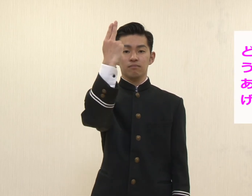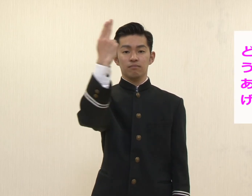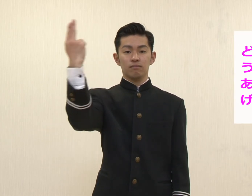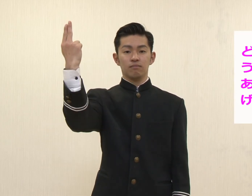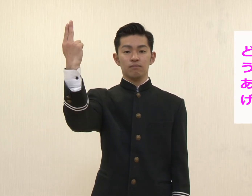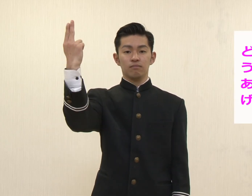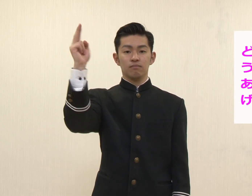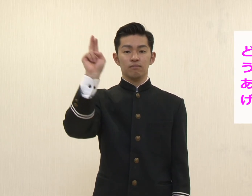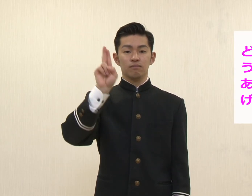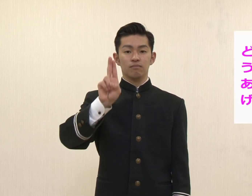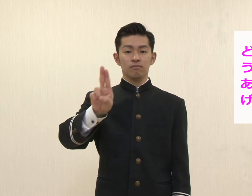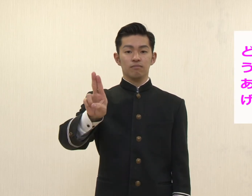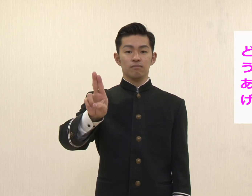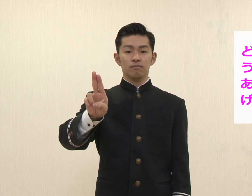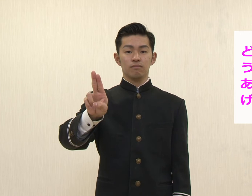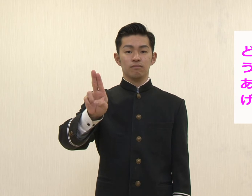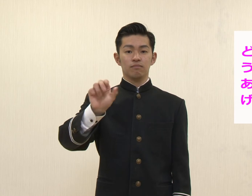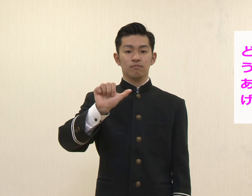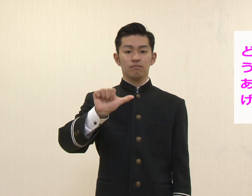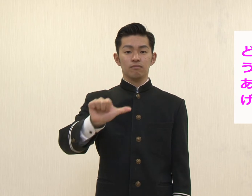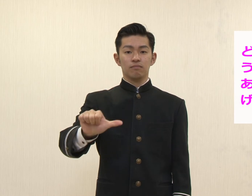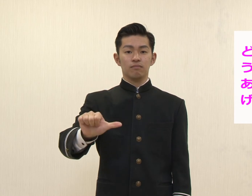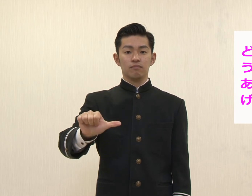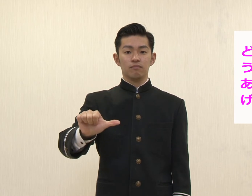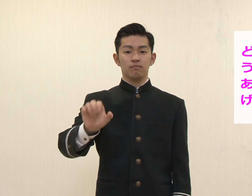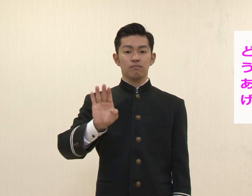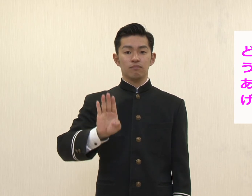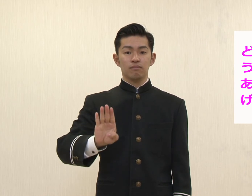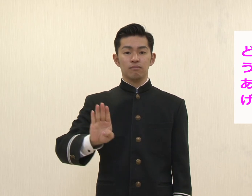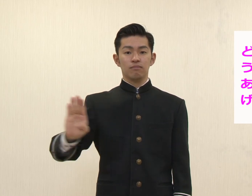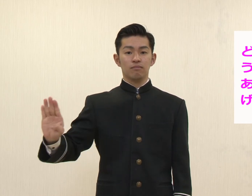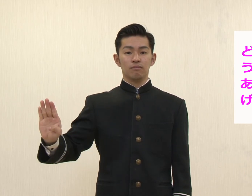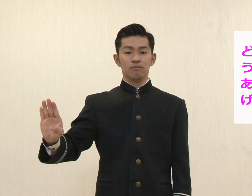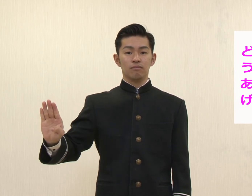ドうあげ、